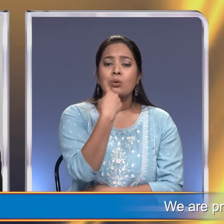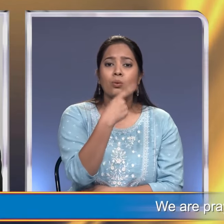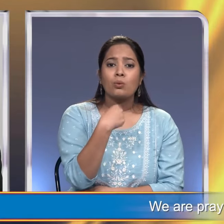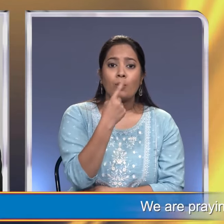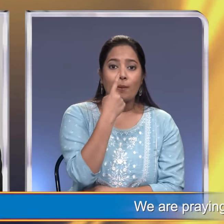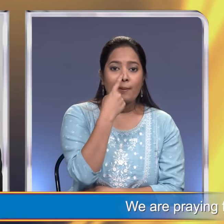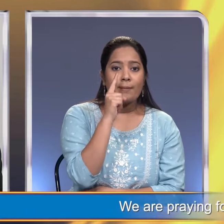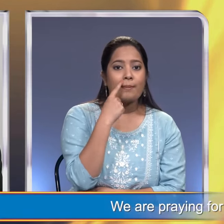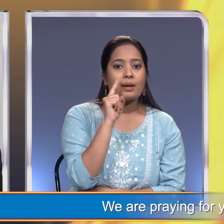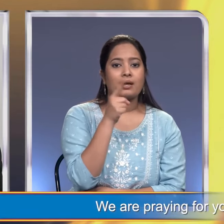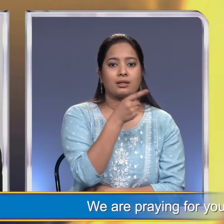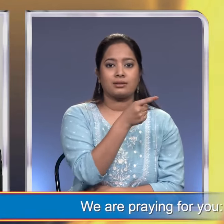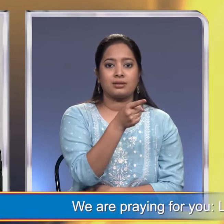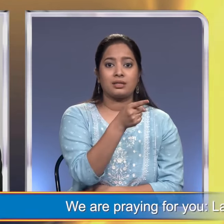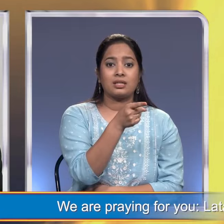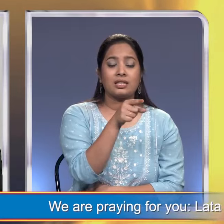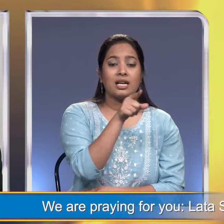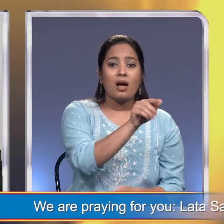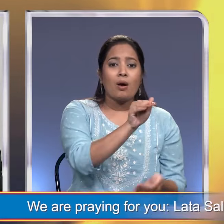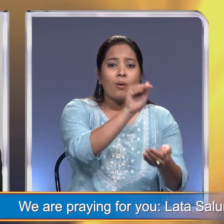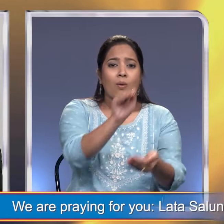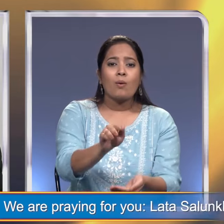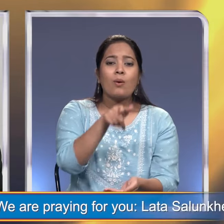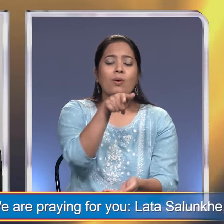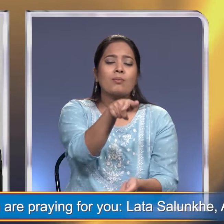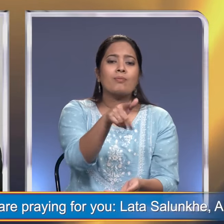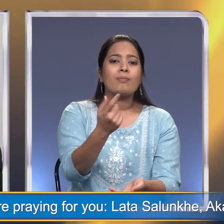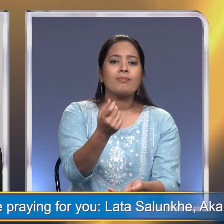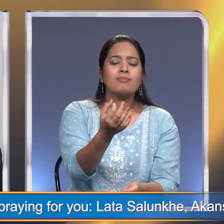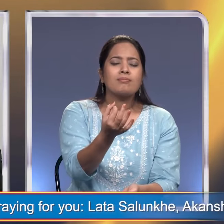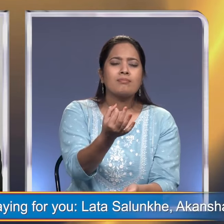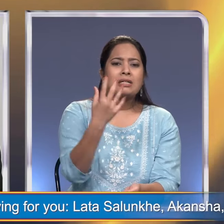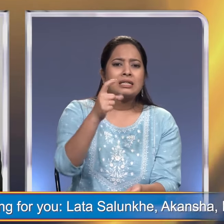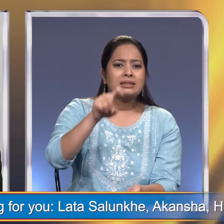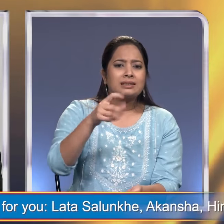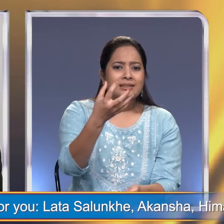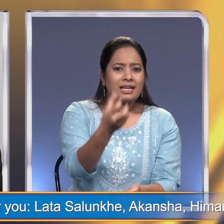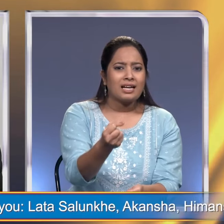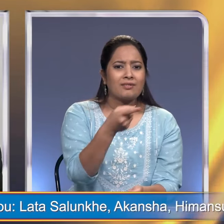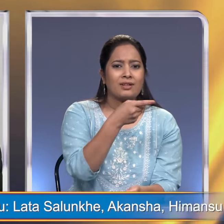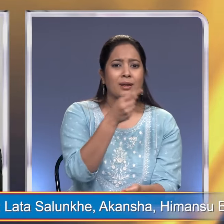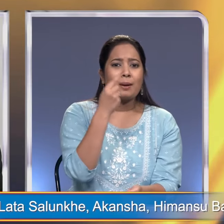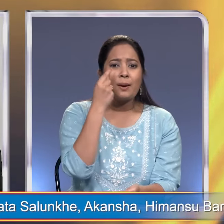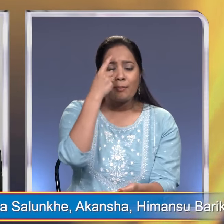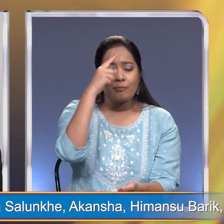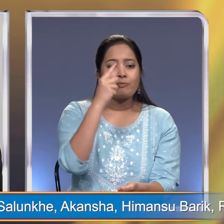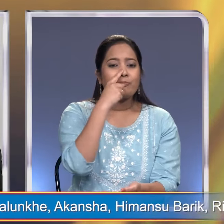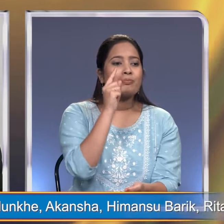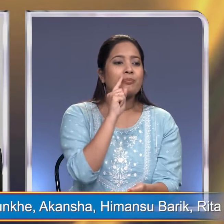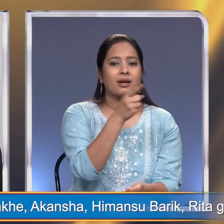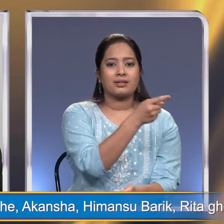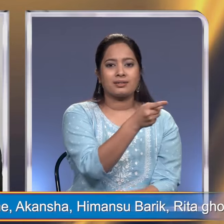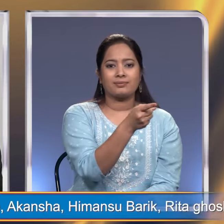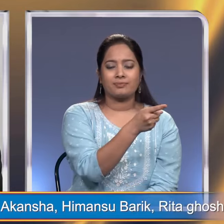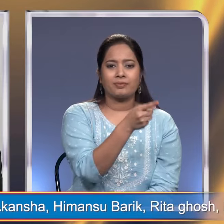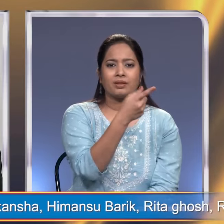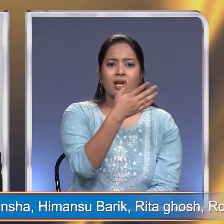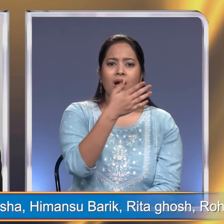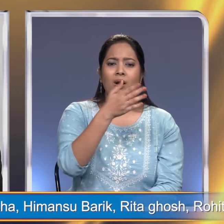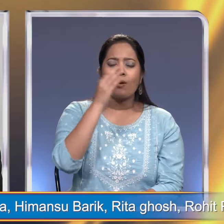दर्शकों के लिए जो माता पिता हैं और जिनके बच्चे जो है वो स्पेशल नीड्स के हैं। प्रभु, हम प्रार्थना करते हैं कि तू उन्हें